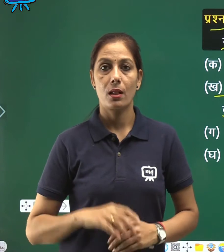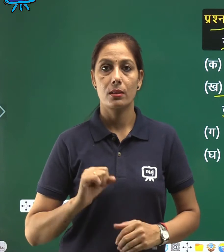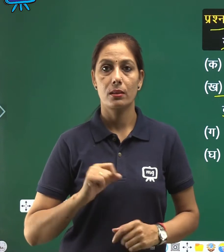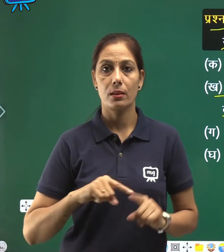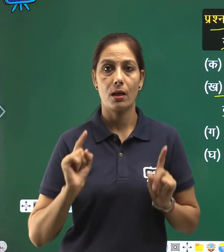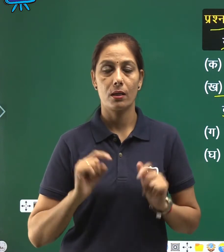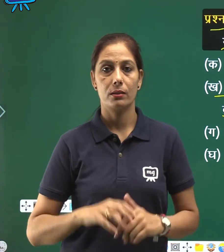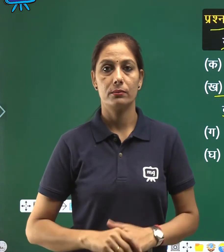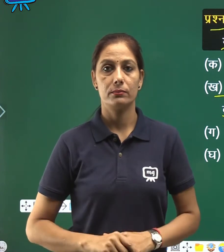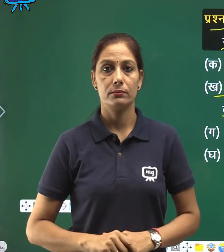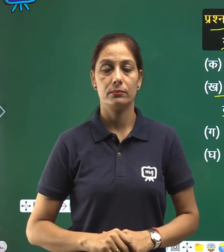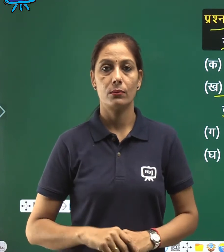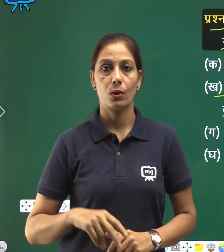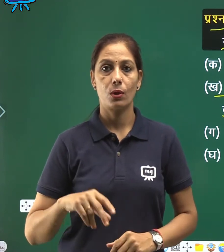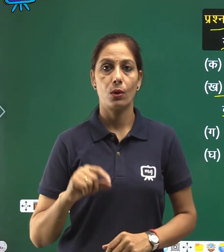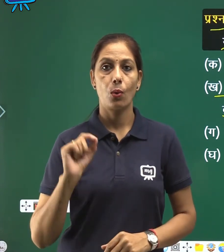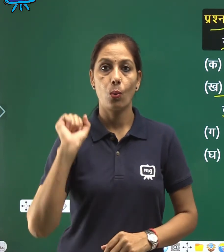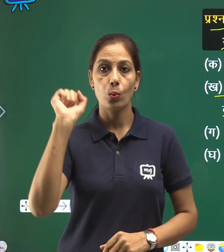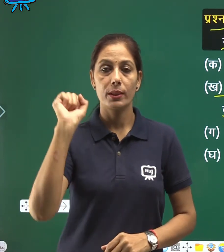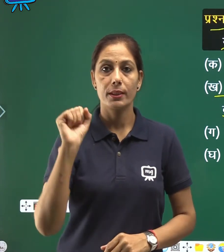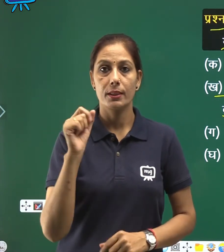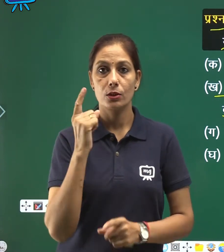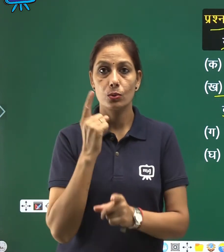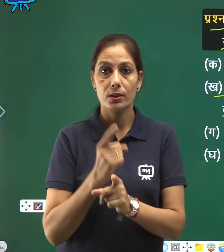तथा उनकी शिक्षिका